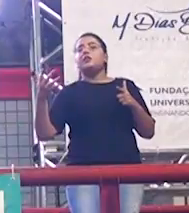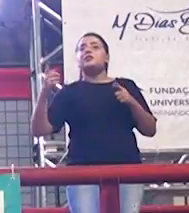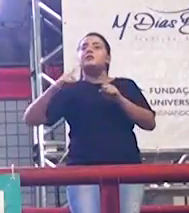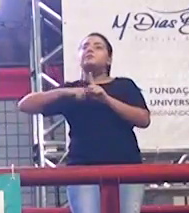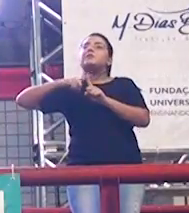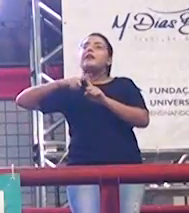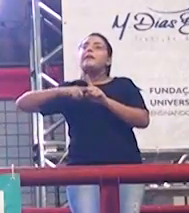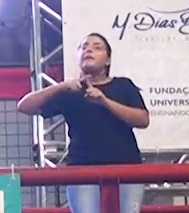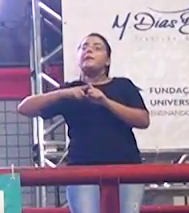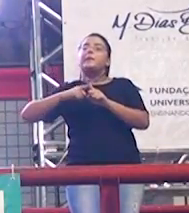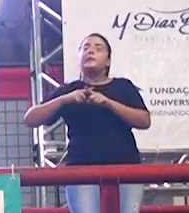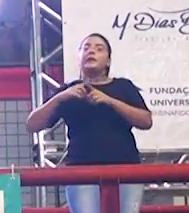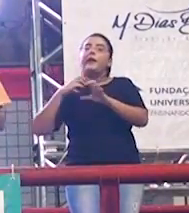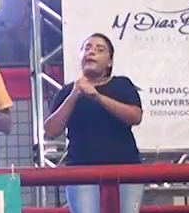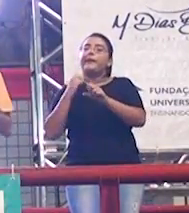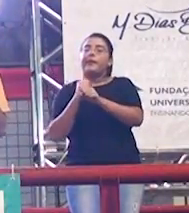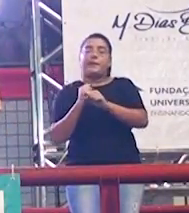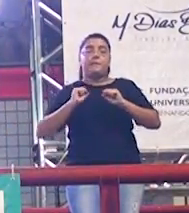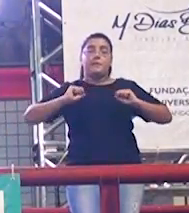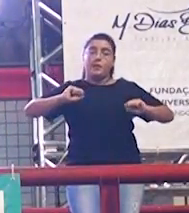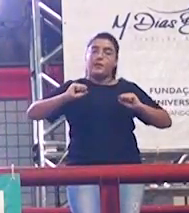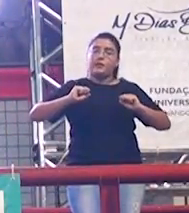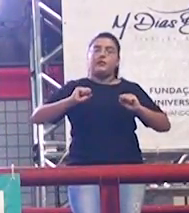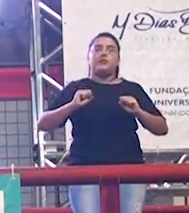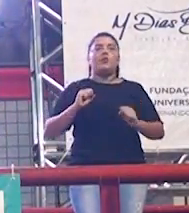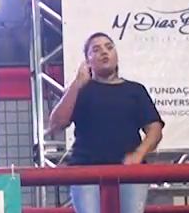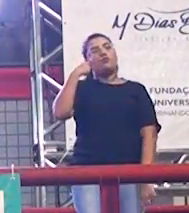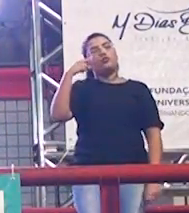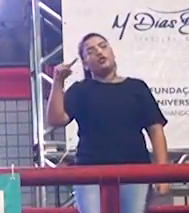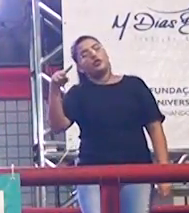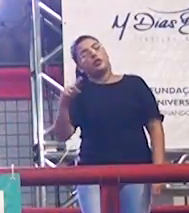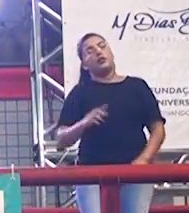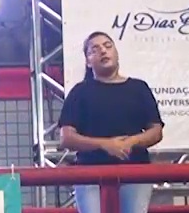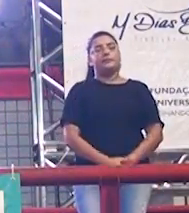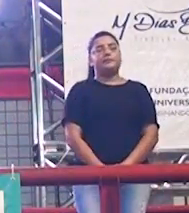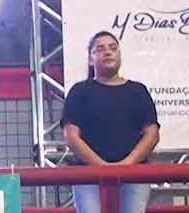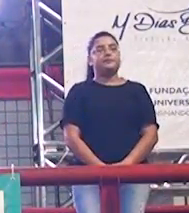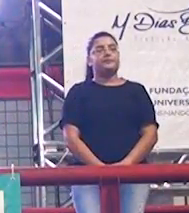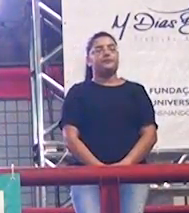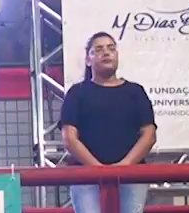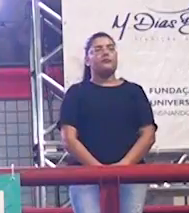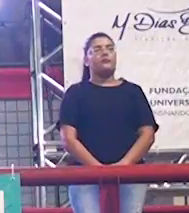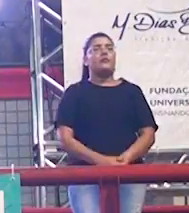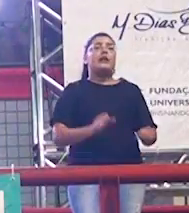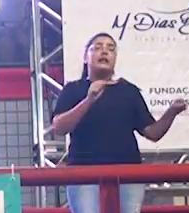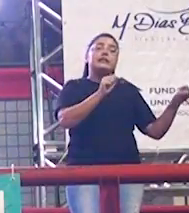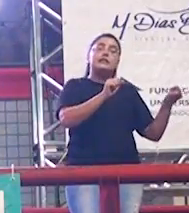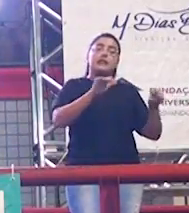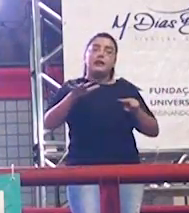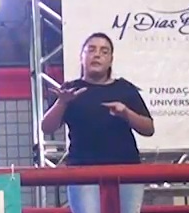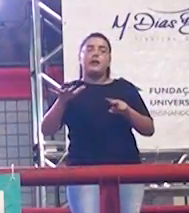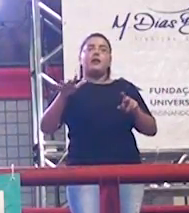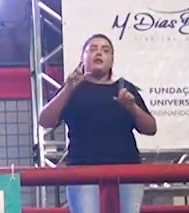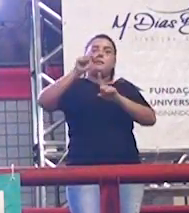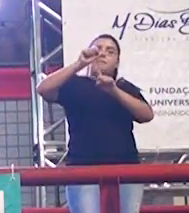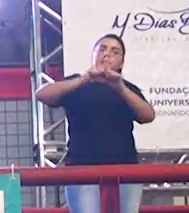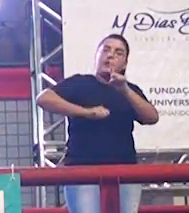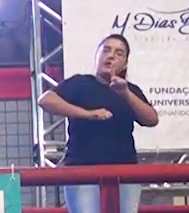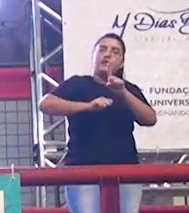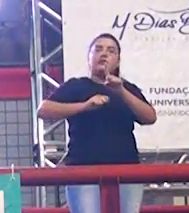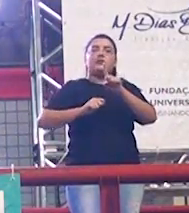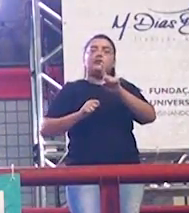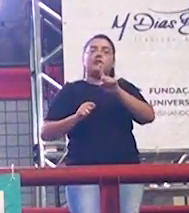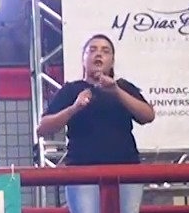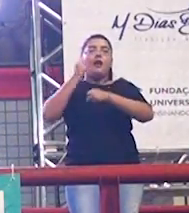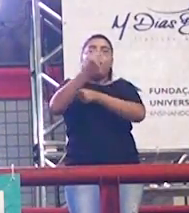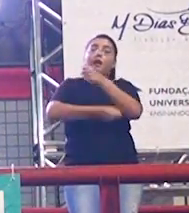medições. Eu posso calcular a média de um dia, posso calcular a média semanal, média mensal,